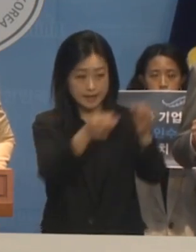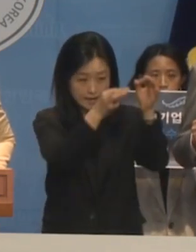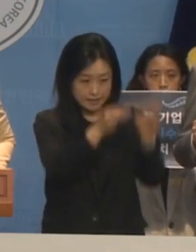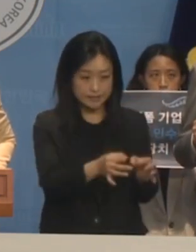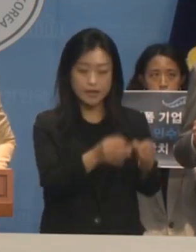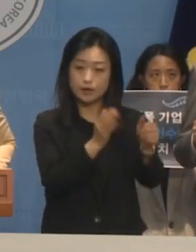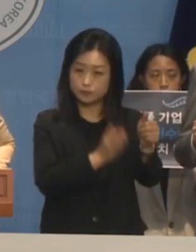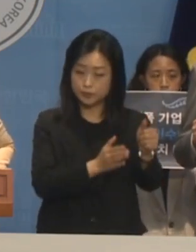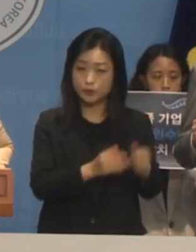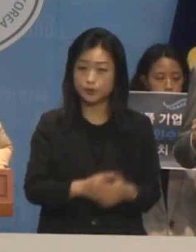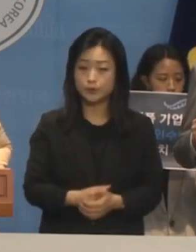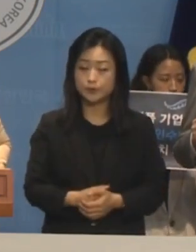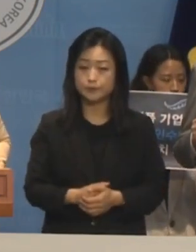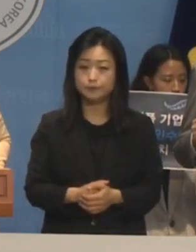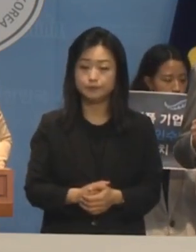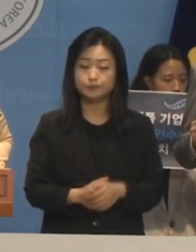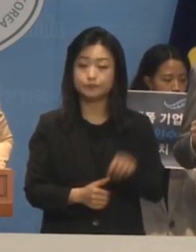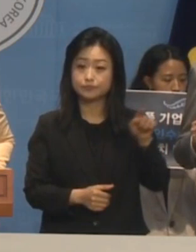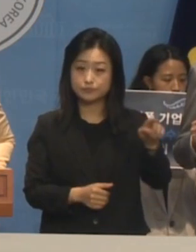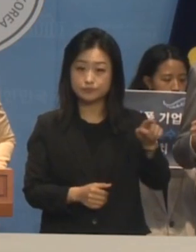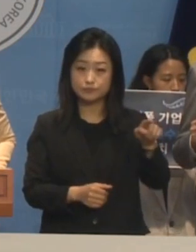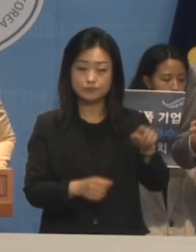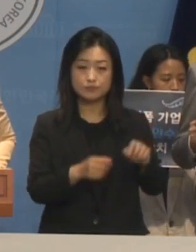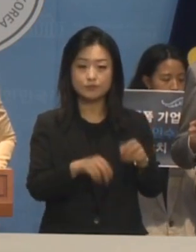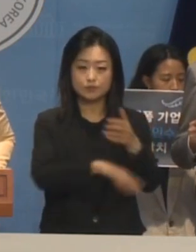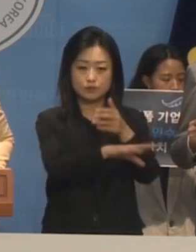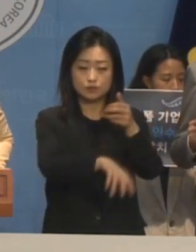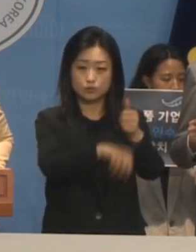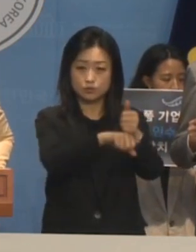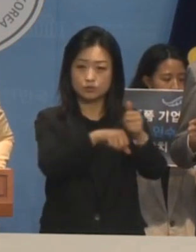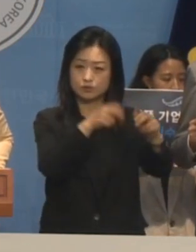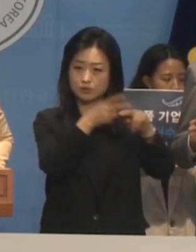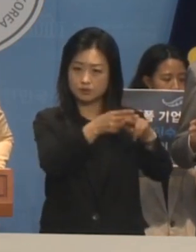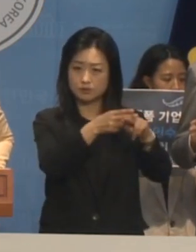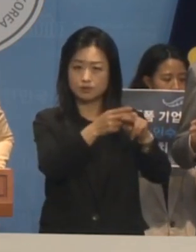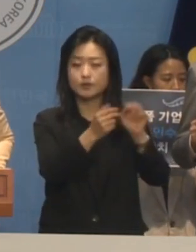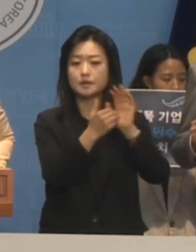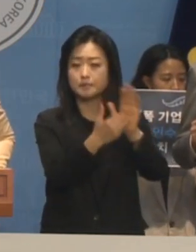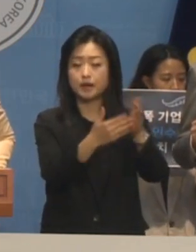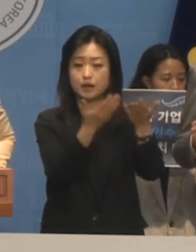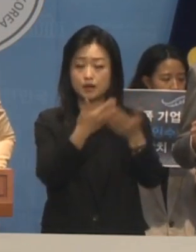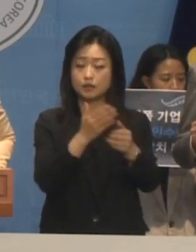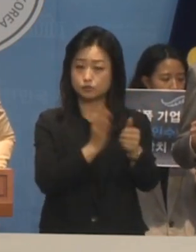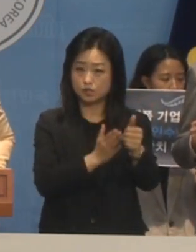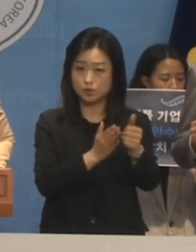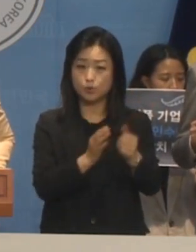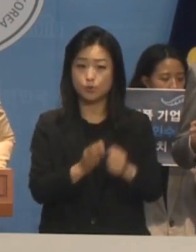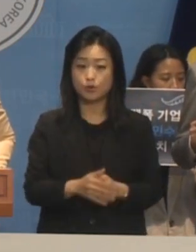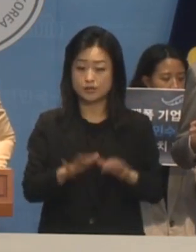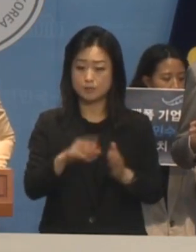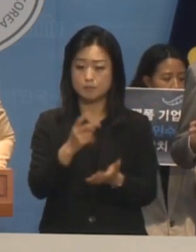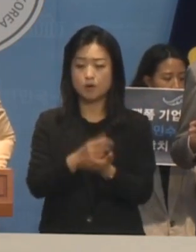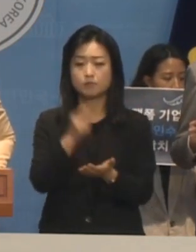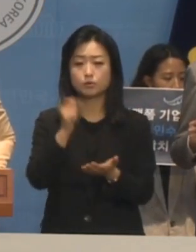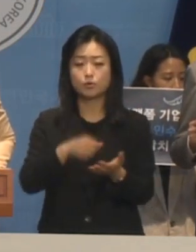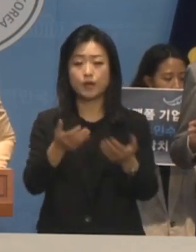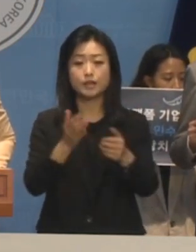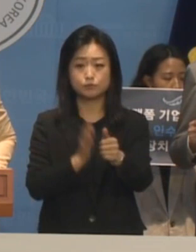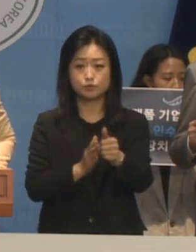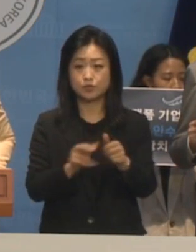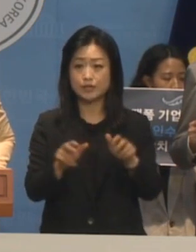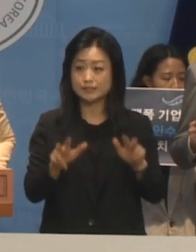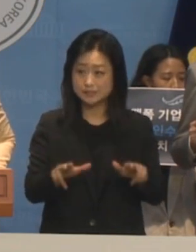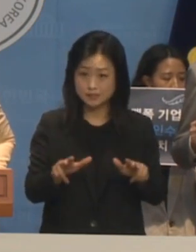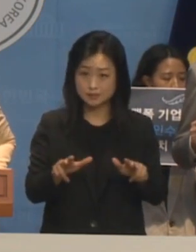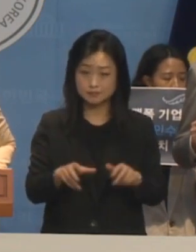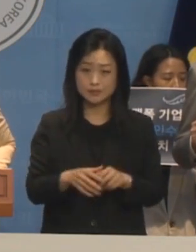정책입니다. 온라인 플랫폼으로 조속히 통과시켜서 지금 이